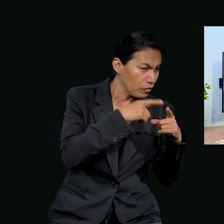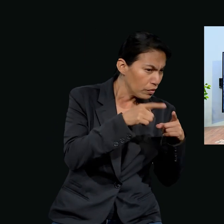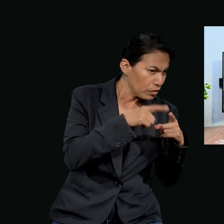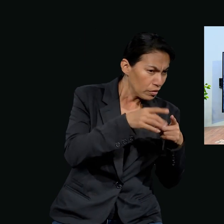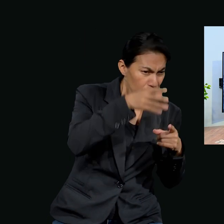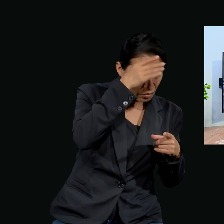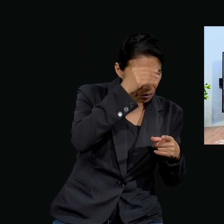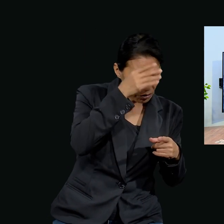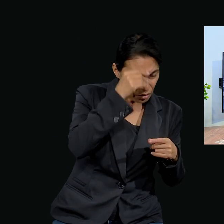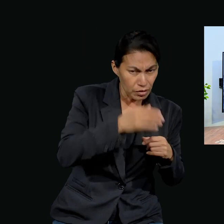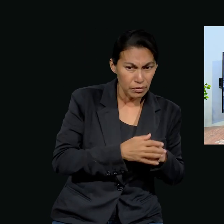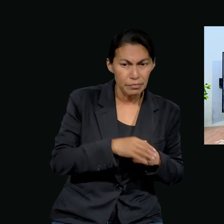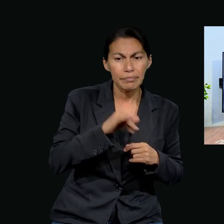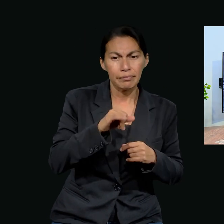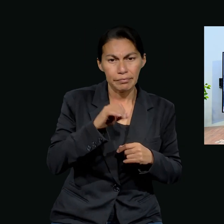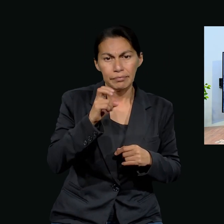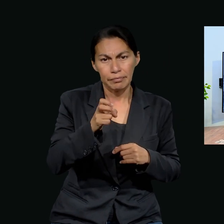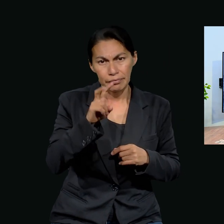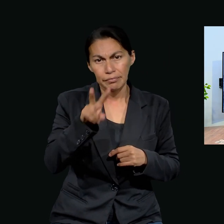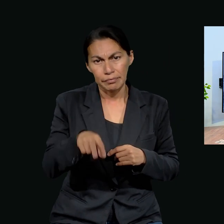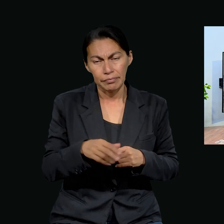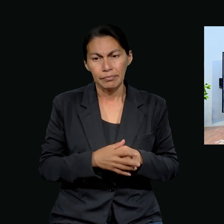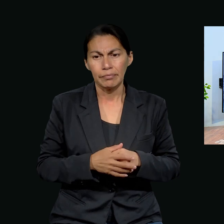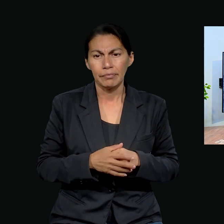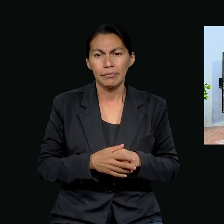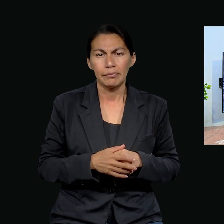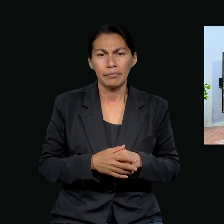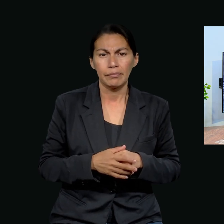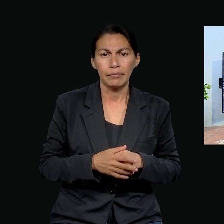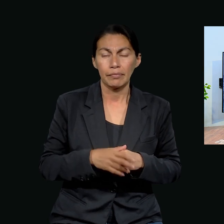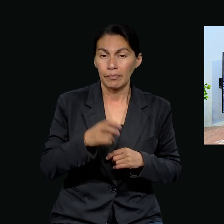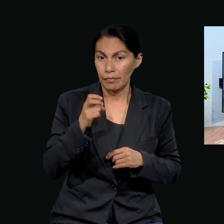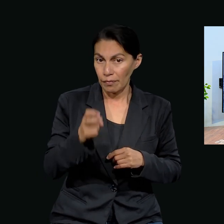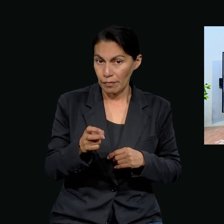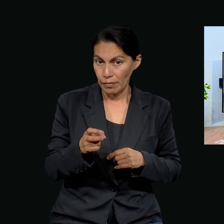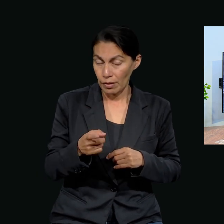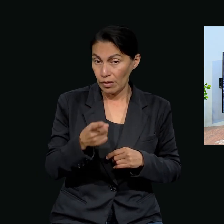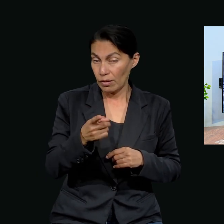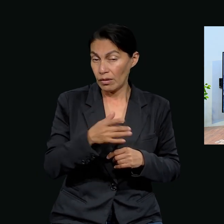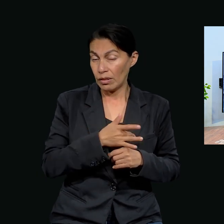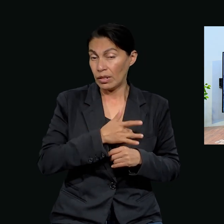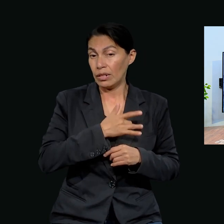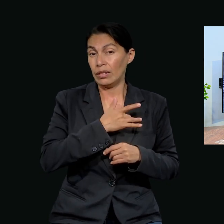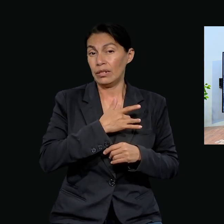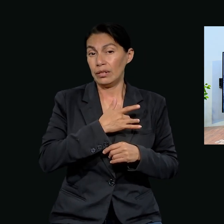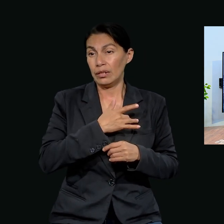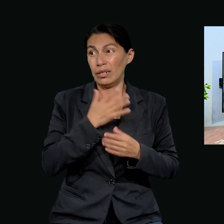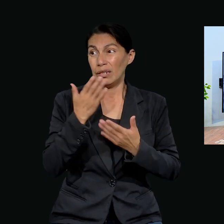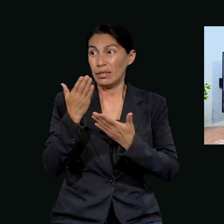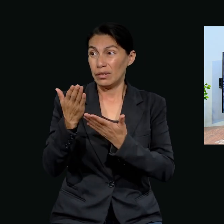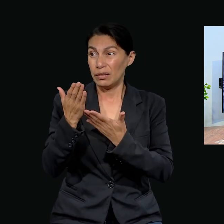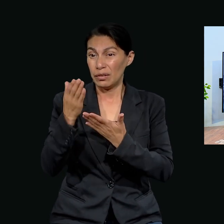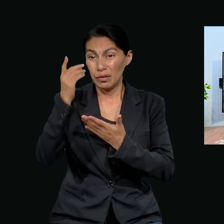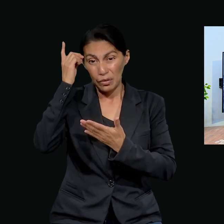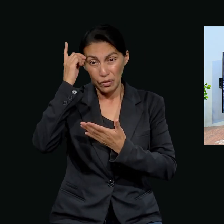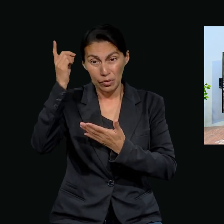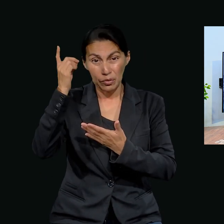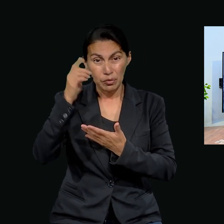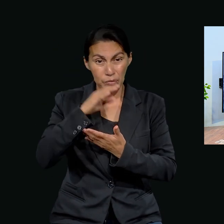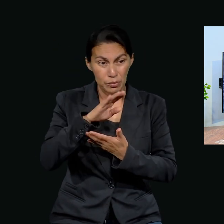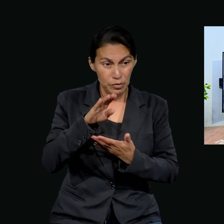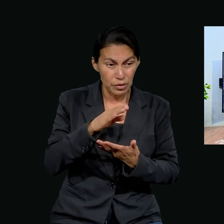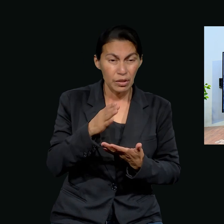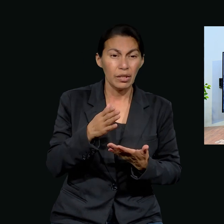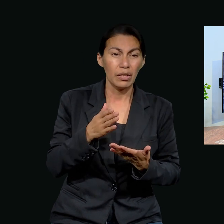cosas. Exacto. Y entonces llega un momento en que renace en usted el deseo de buscar a Dios.